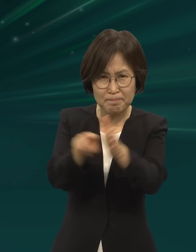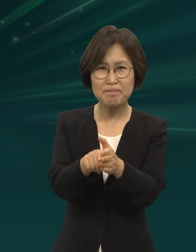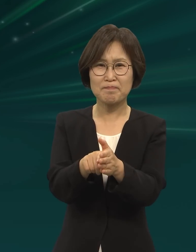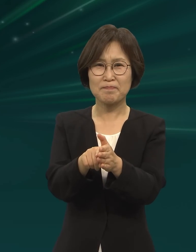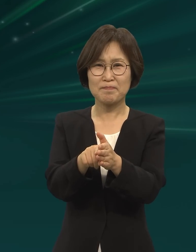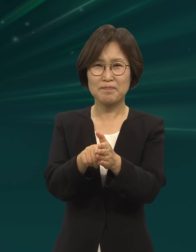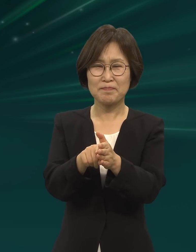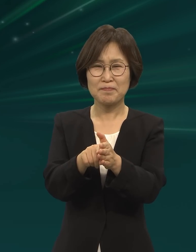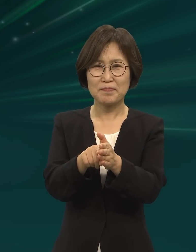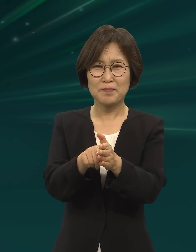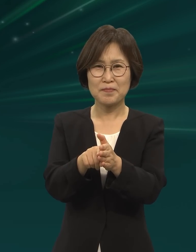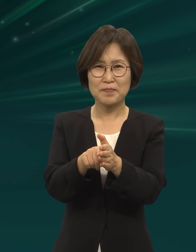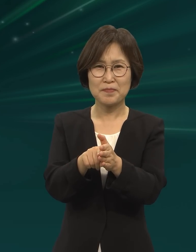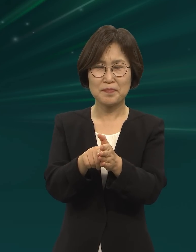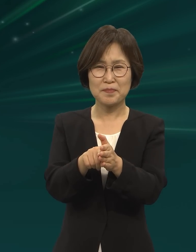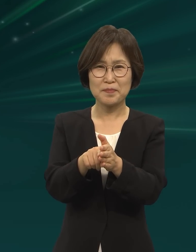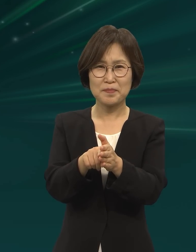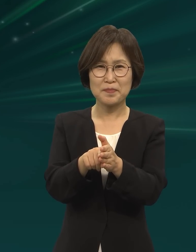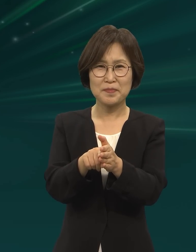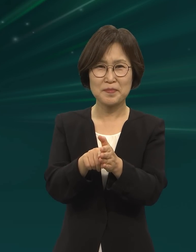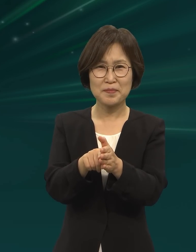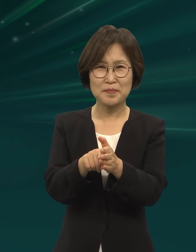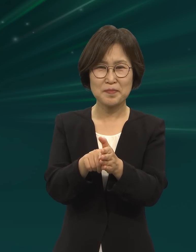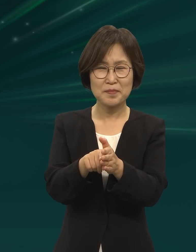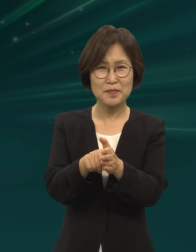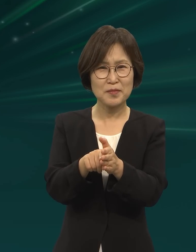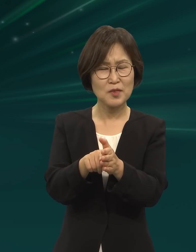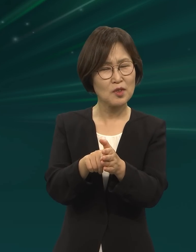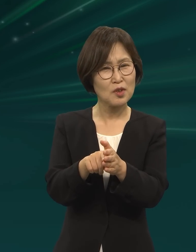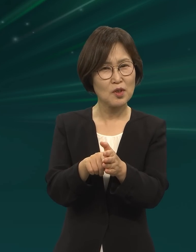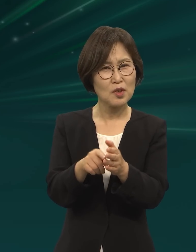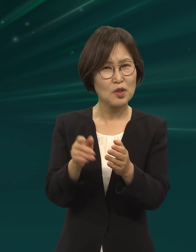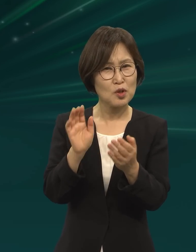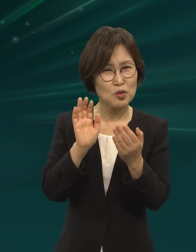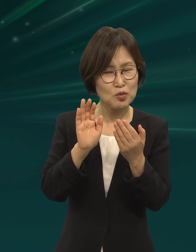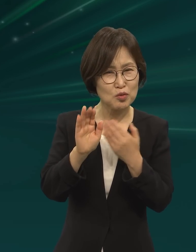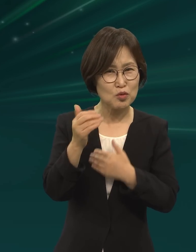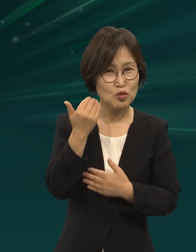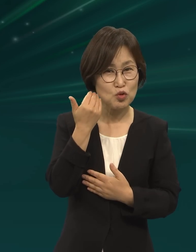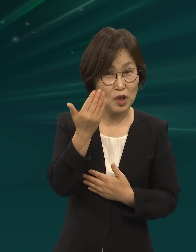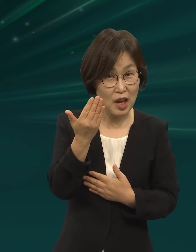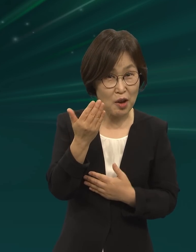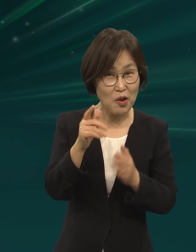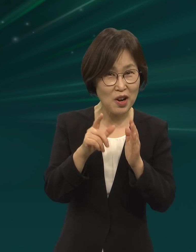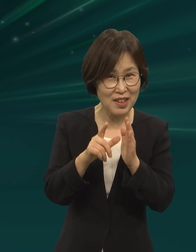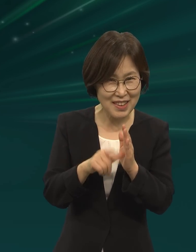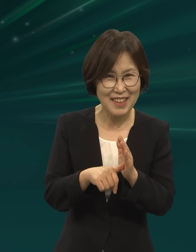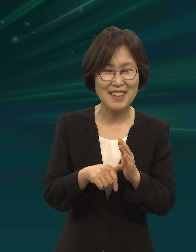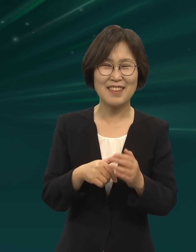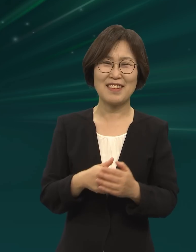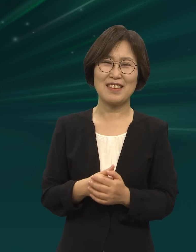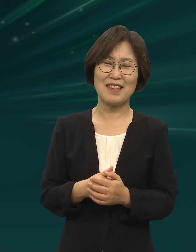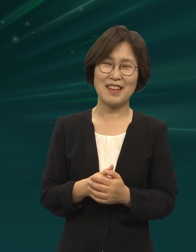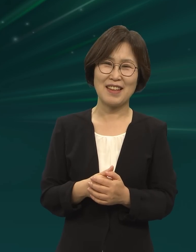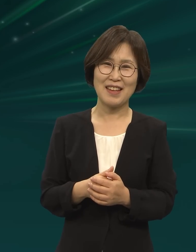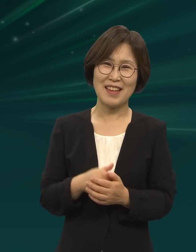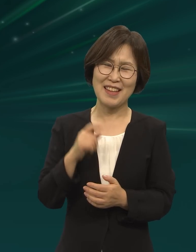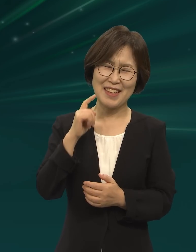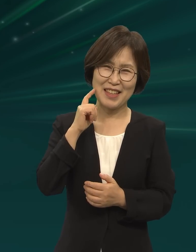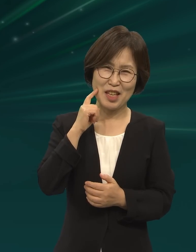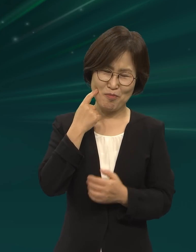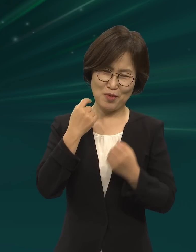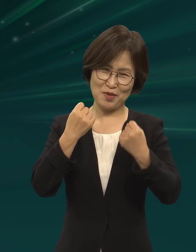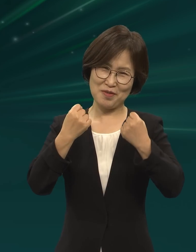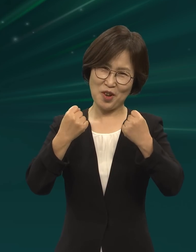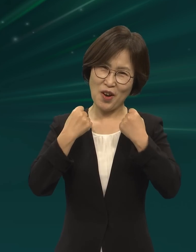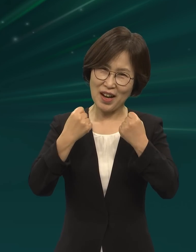그래서 우리가 이렇게 믿음으로 갔다가 딱 9개월 후에 하나님께서 너무 아름다운, 너무